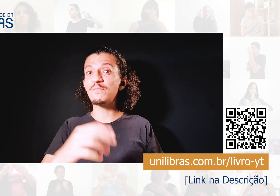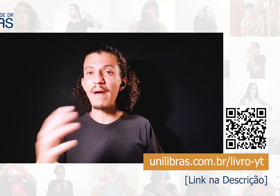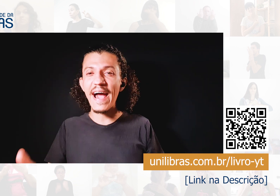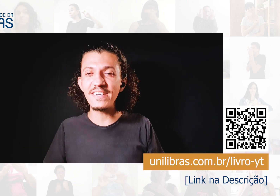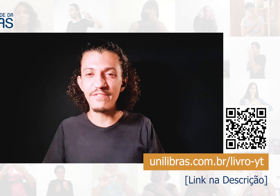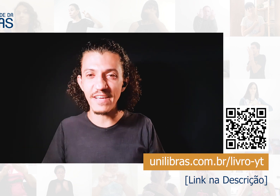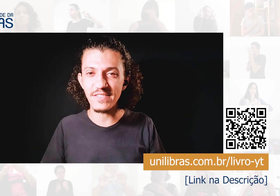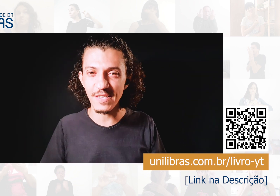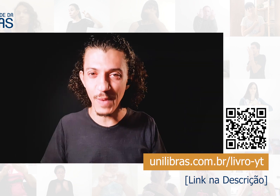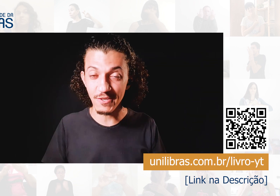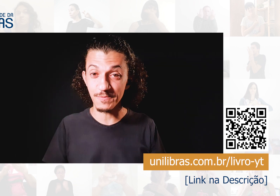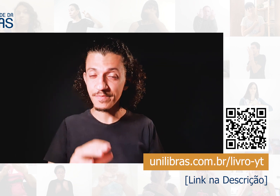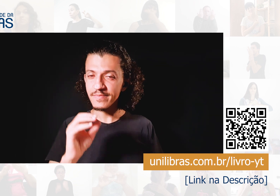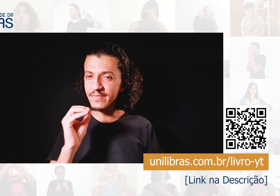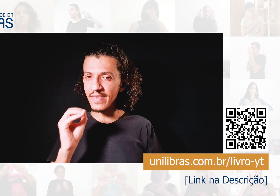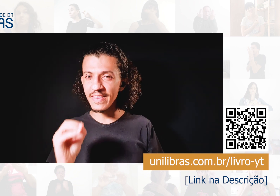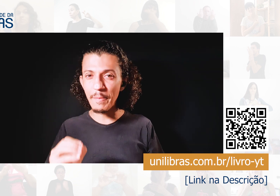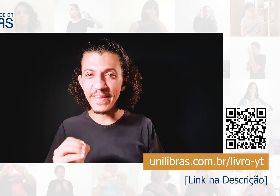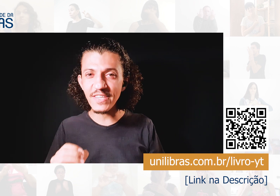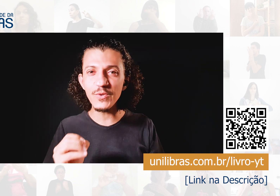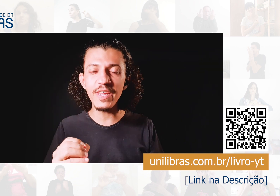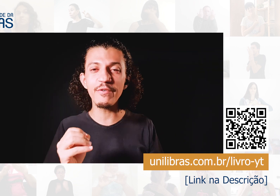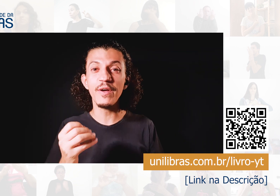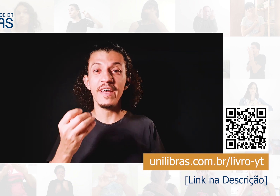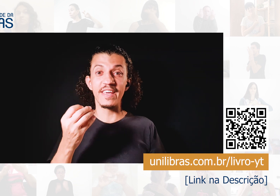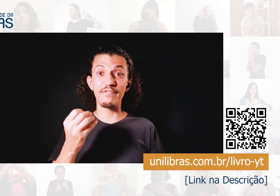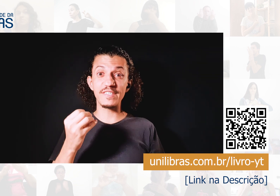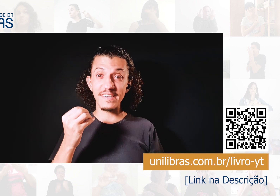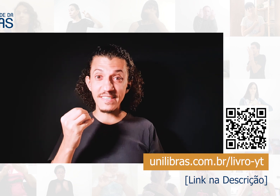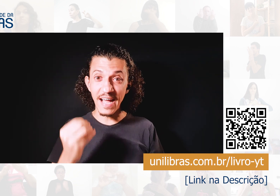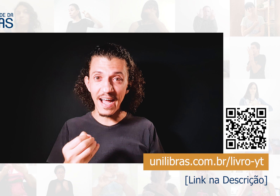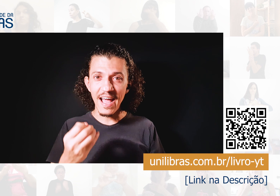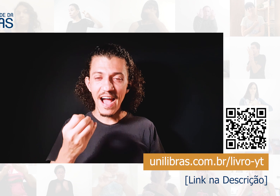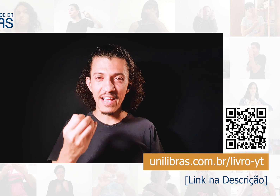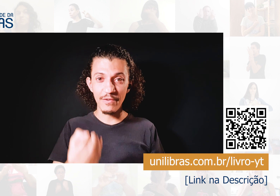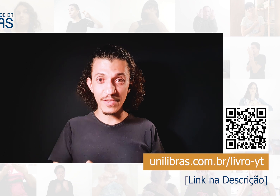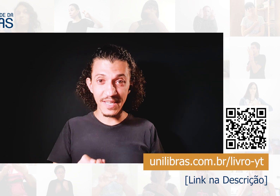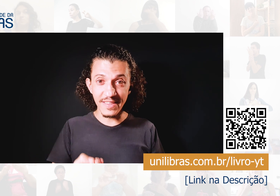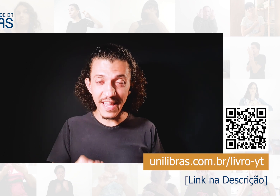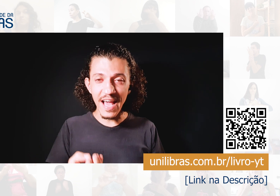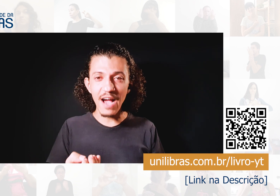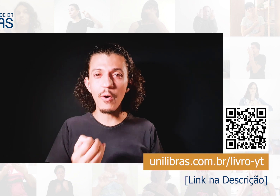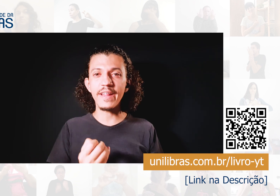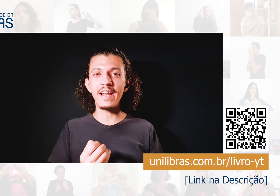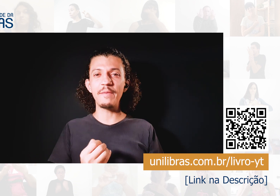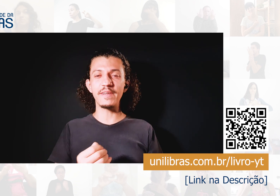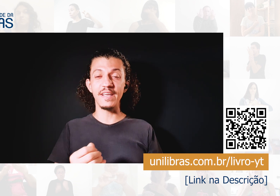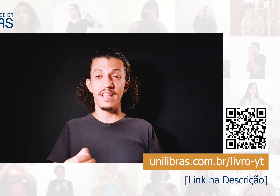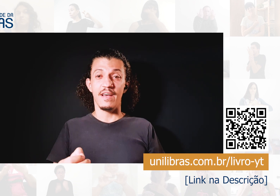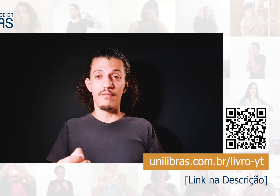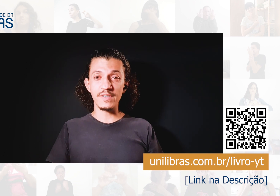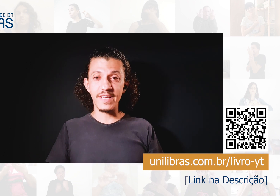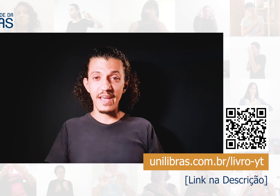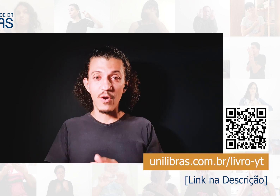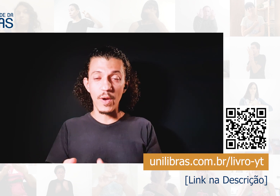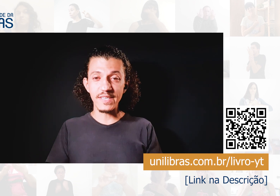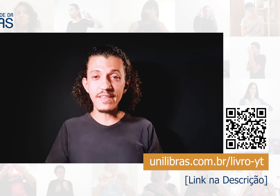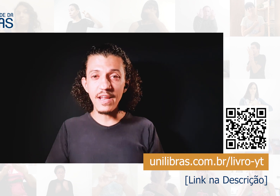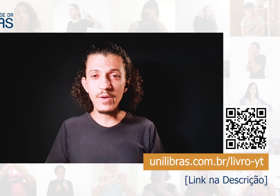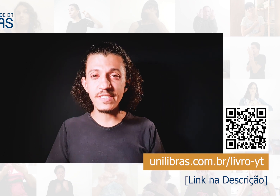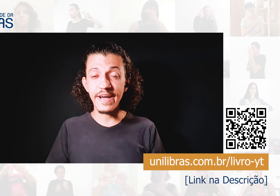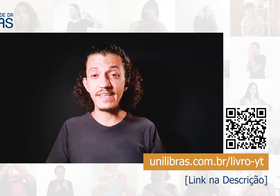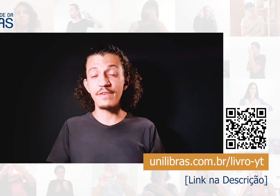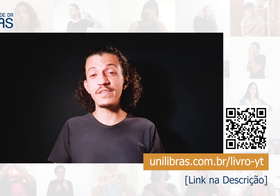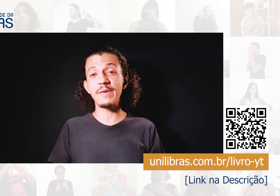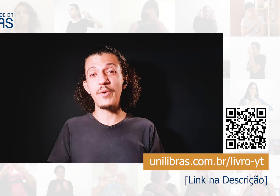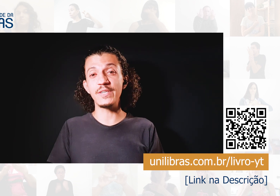Libras nos mais diversos aspectos. Independente do nível que você está, que você tem agora na Libras, você, com a escrita da